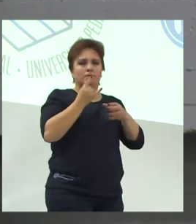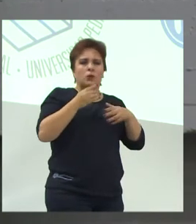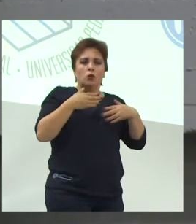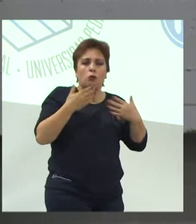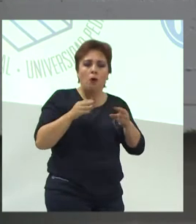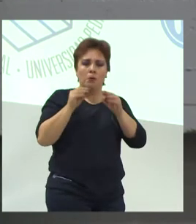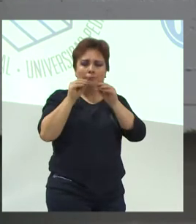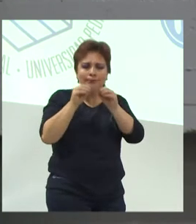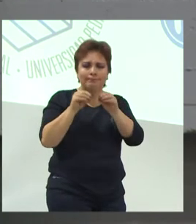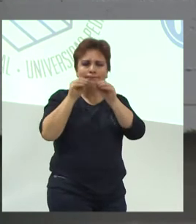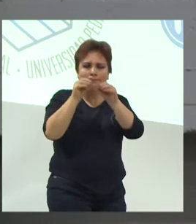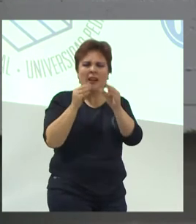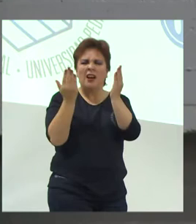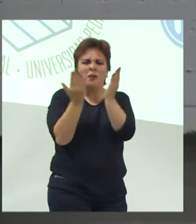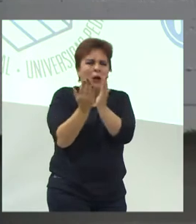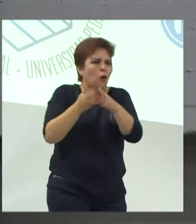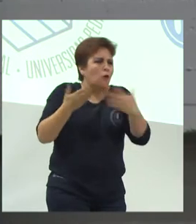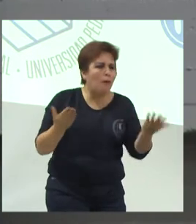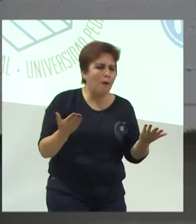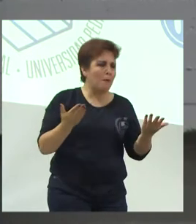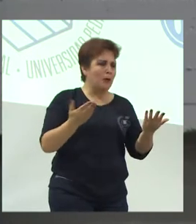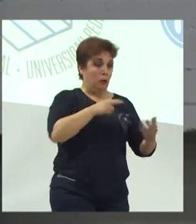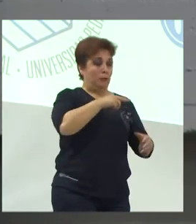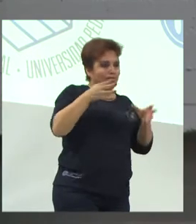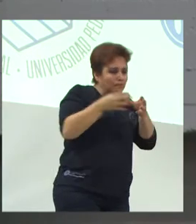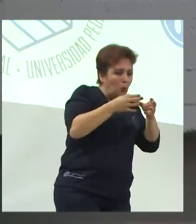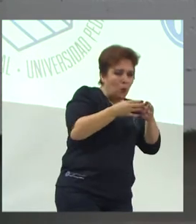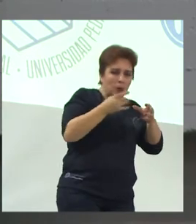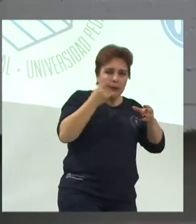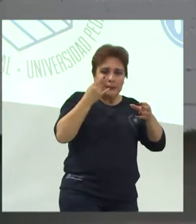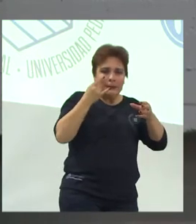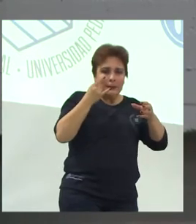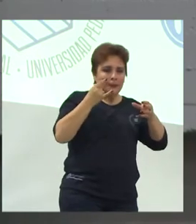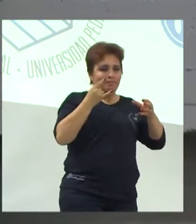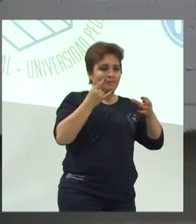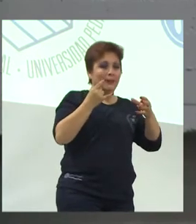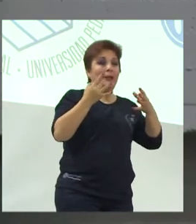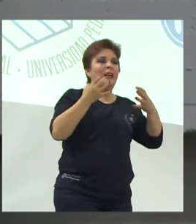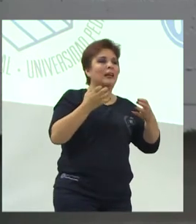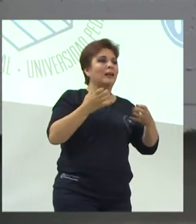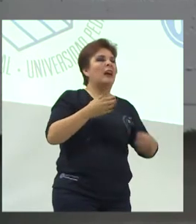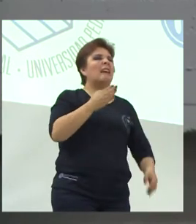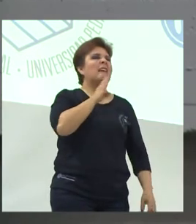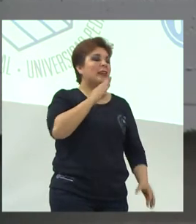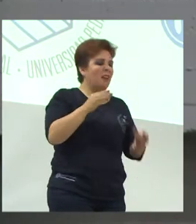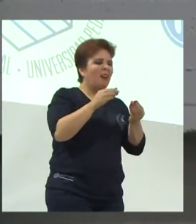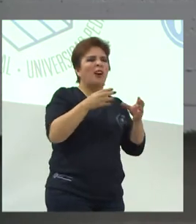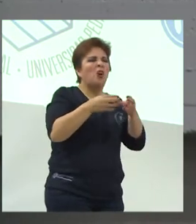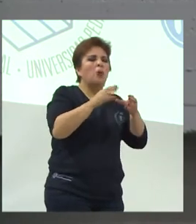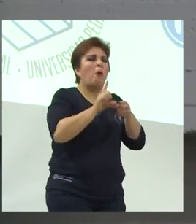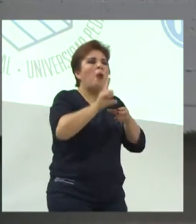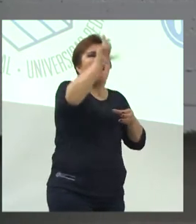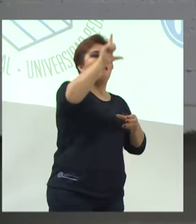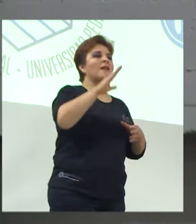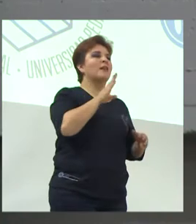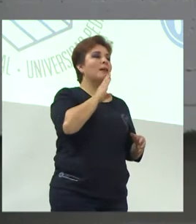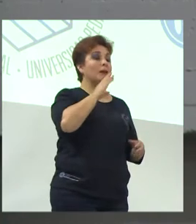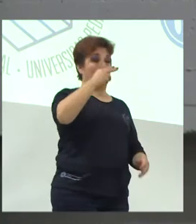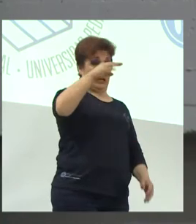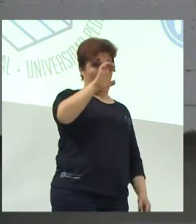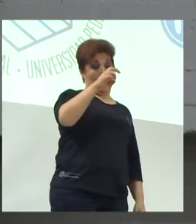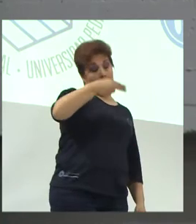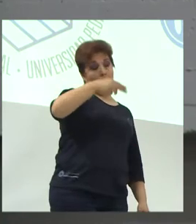poblaciones con discapacidad bajo el liderazgo de elena manrique de pintó quien se